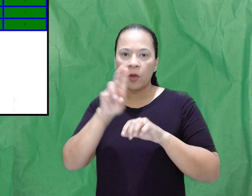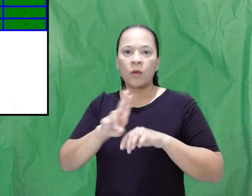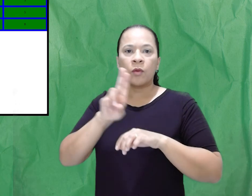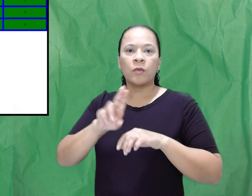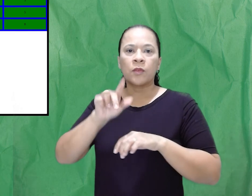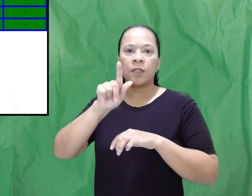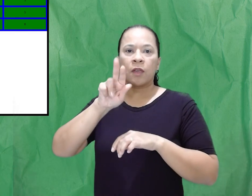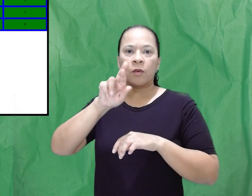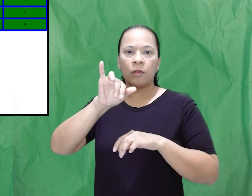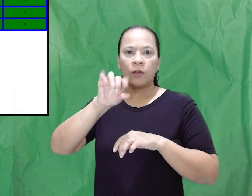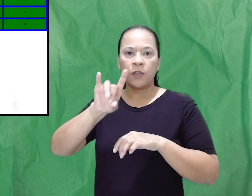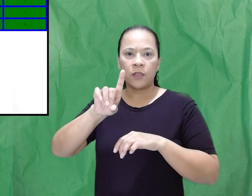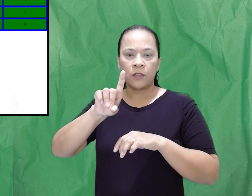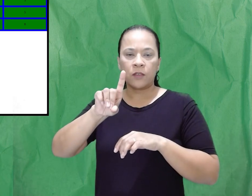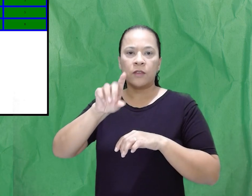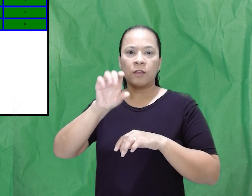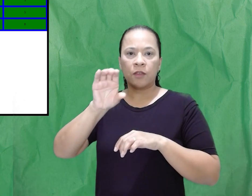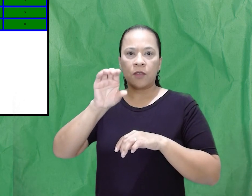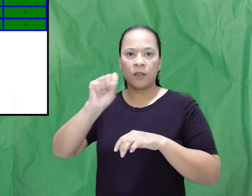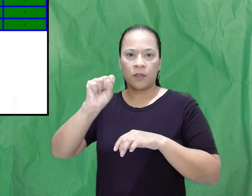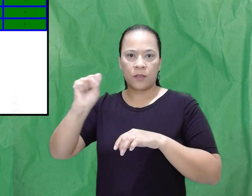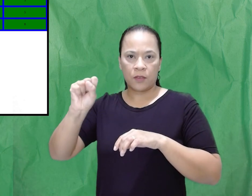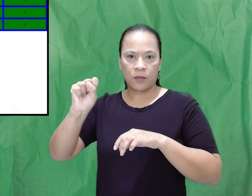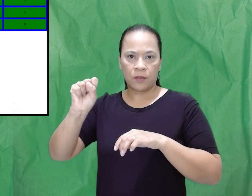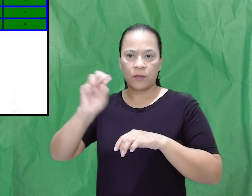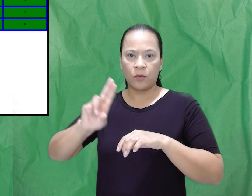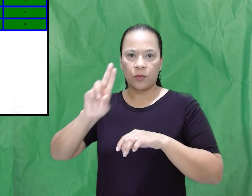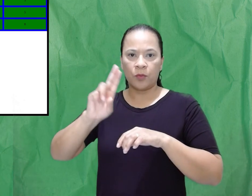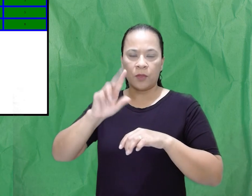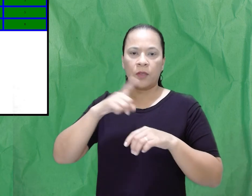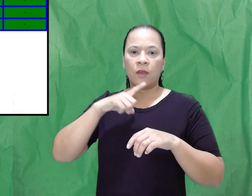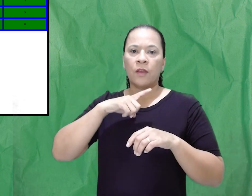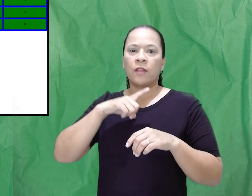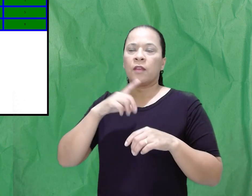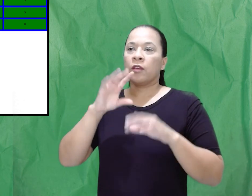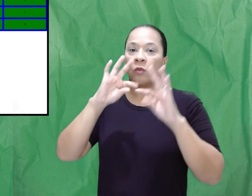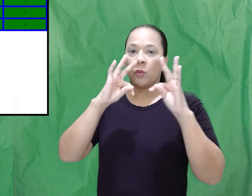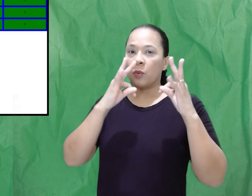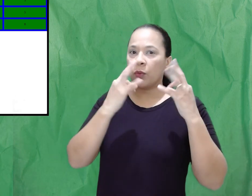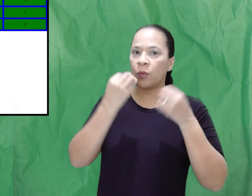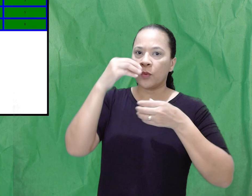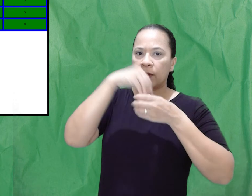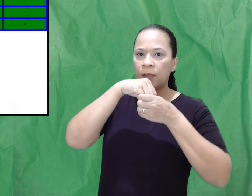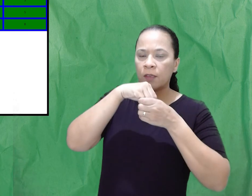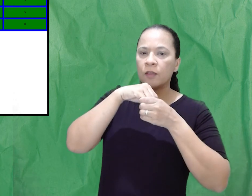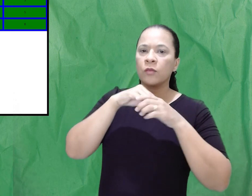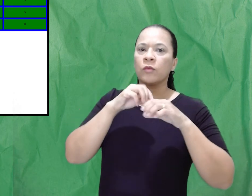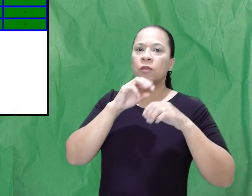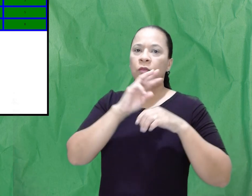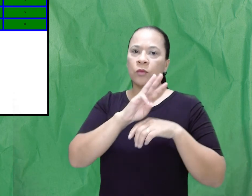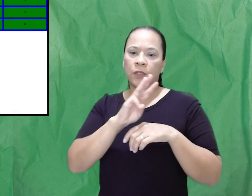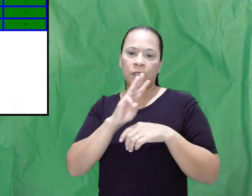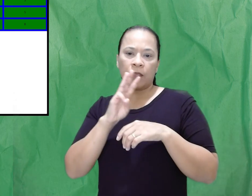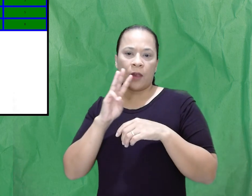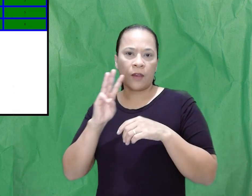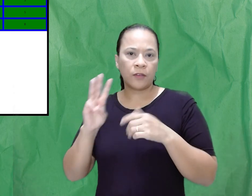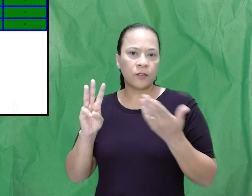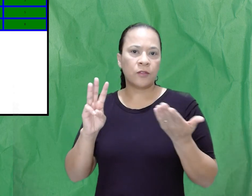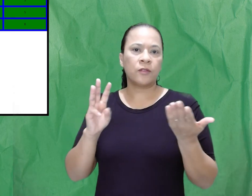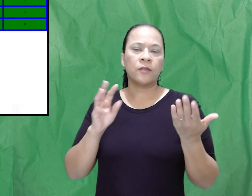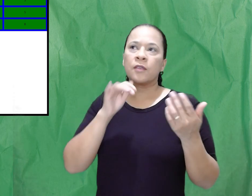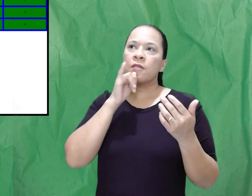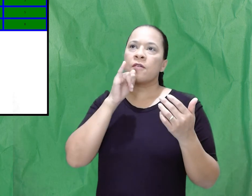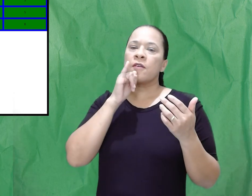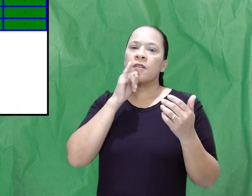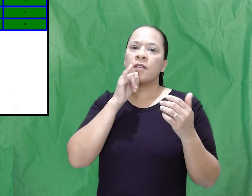eu preciso de uma classe Grid Container, que vai conter todos os elementos. E aqui tem meu site. Por exemplo, meu site